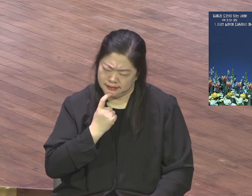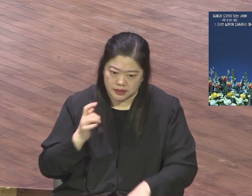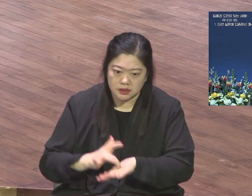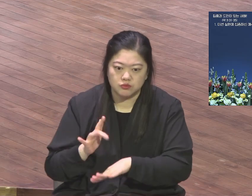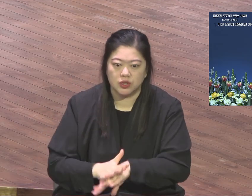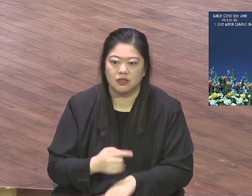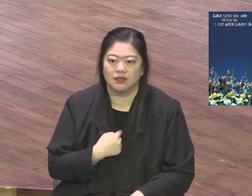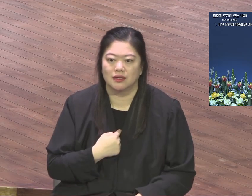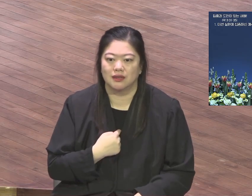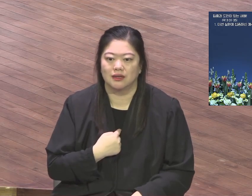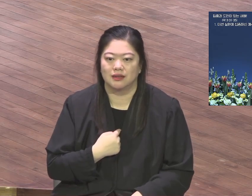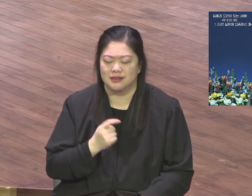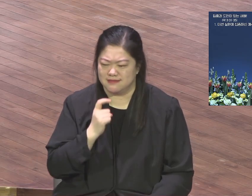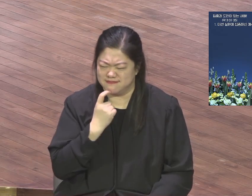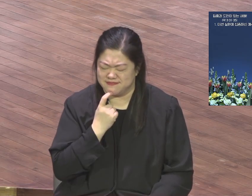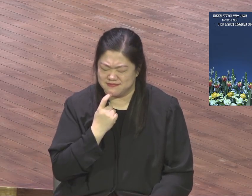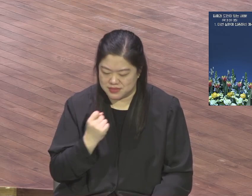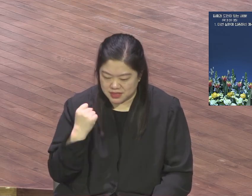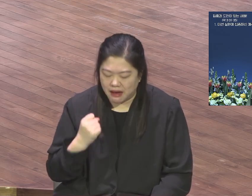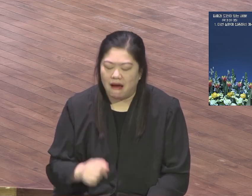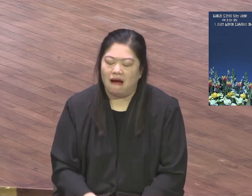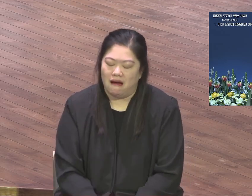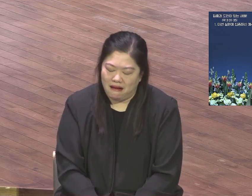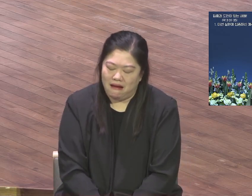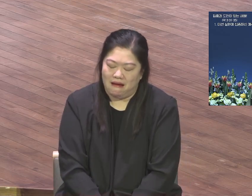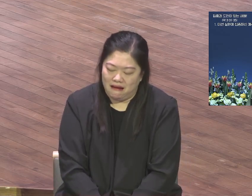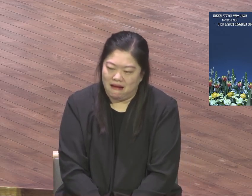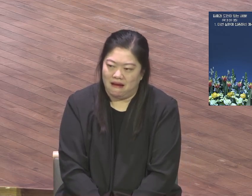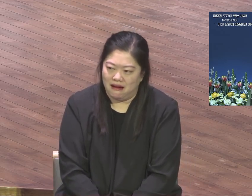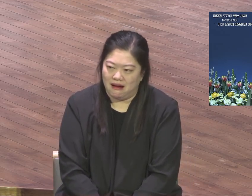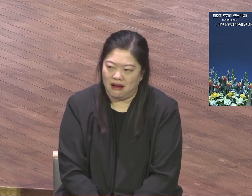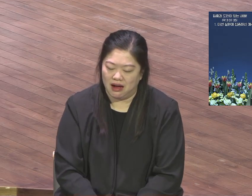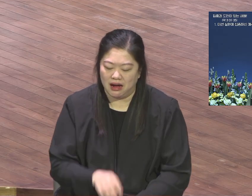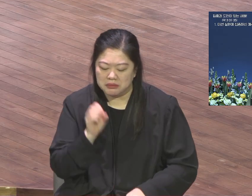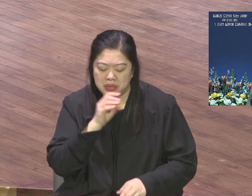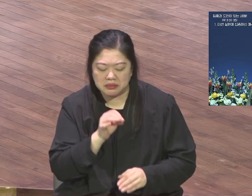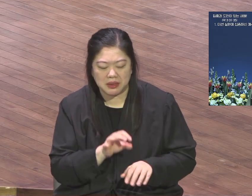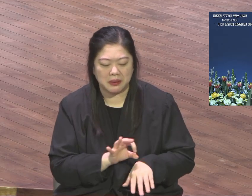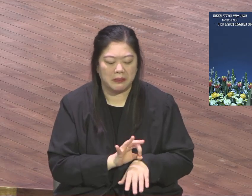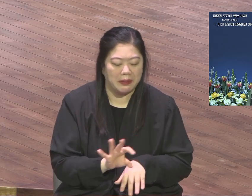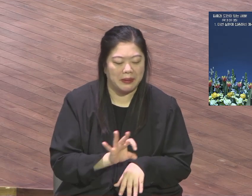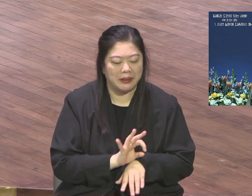바뀌어지더라고. 그게 성령이 베드로를 제자들을 바꾼 것처럼